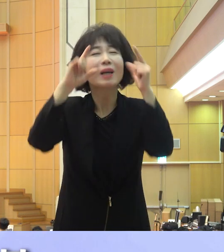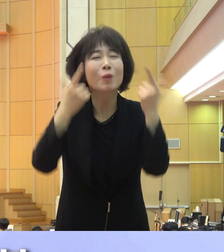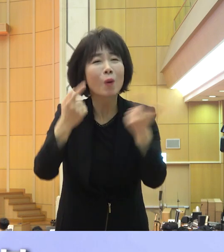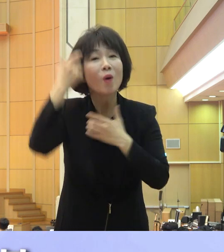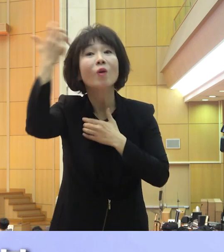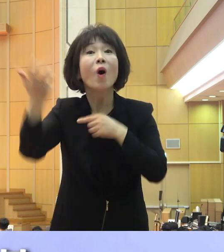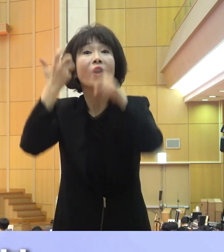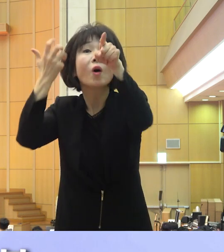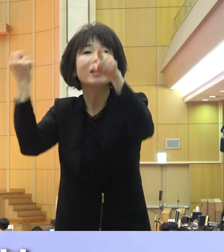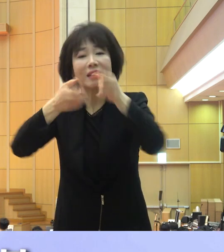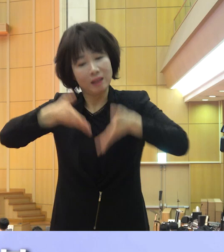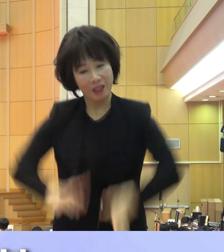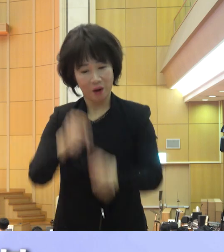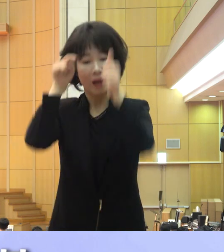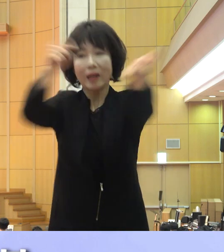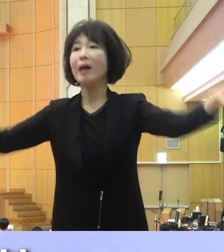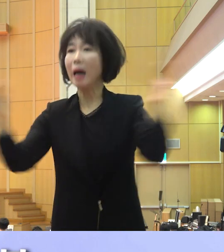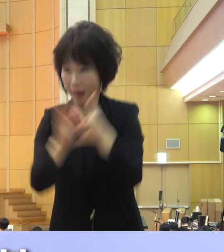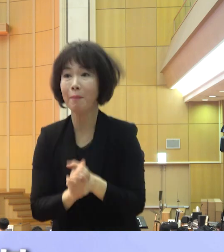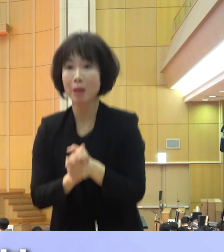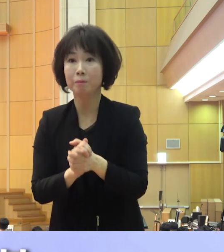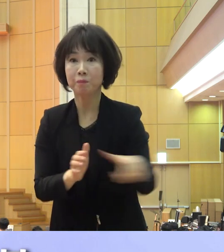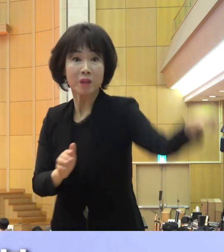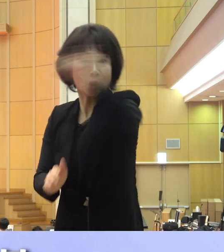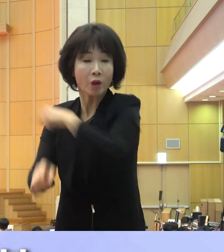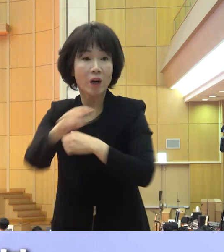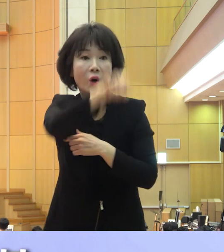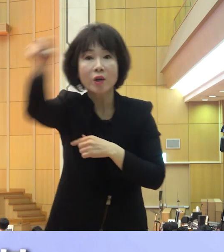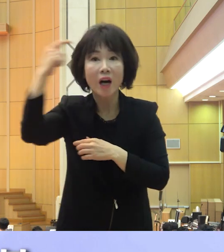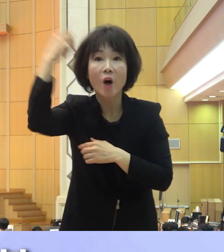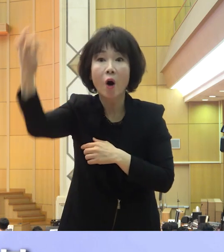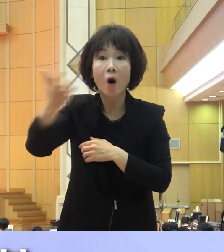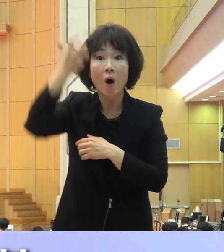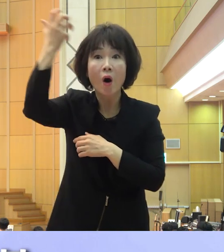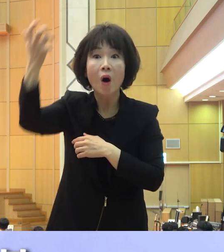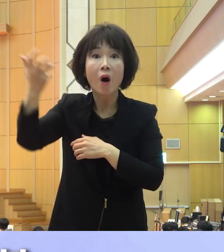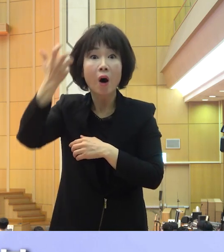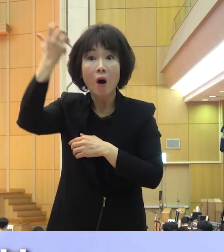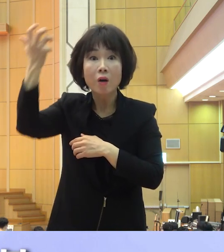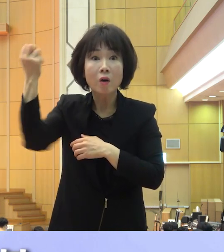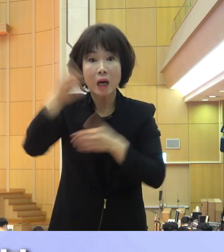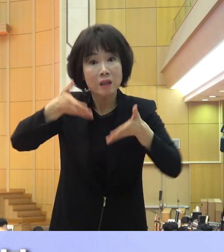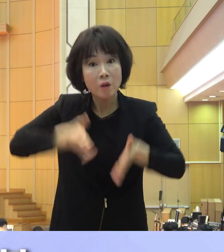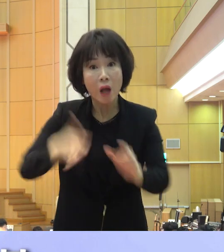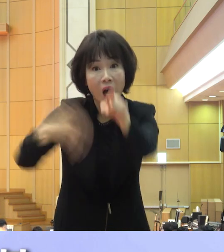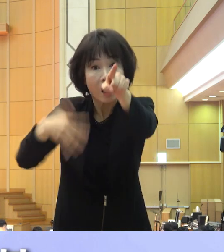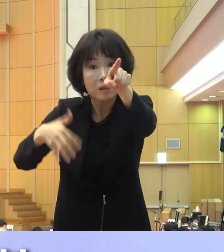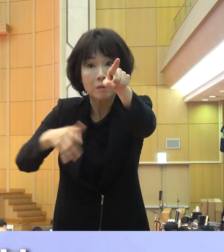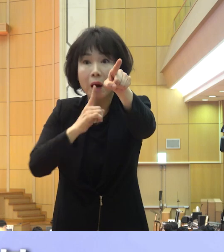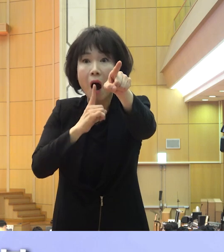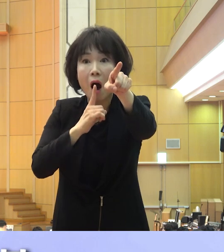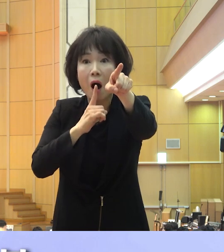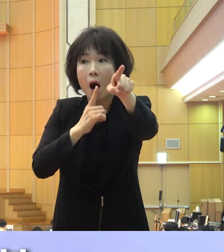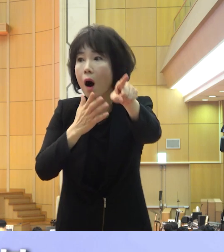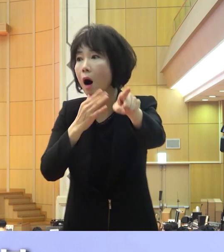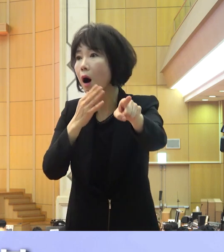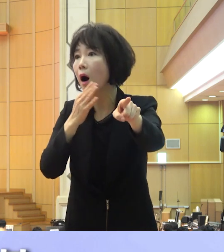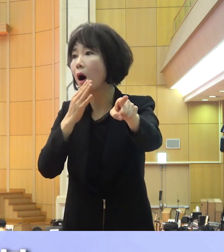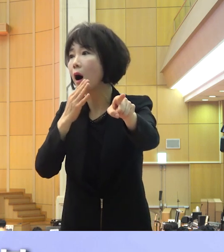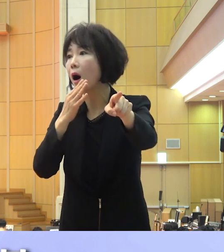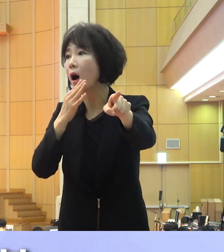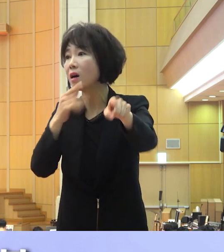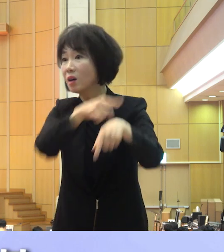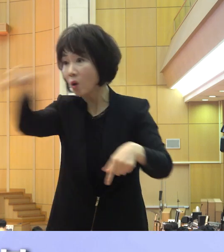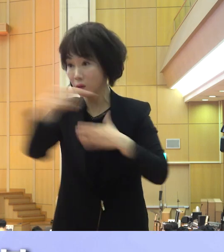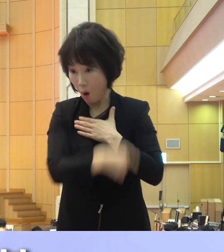뱃속에서 육적으로 태어났지만 너는 영적으로 태어나지 못했다는 것입니다. 여러분이